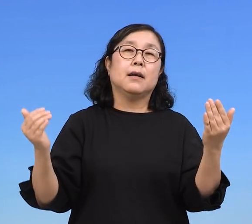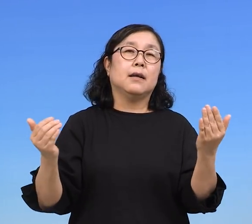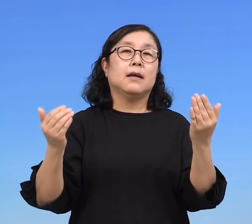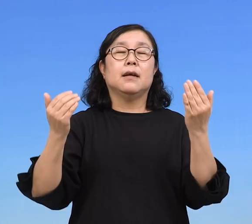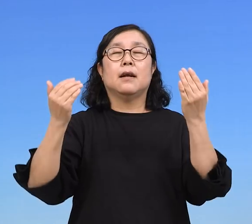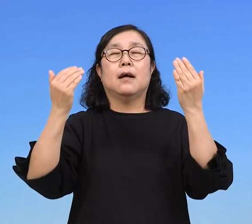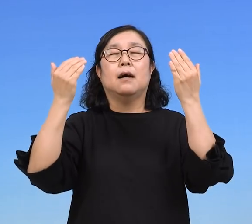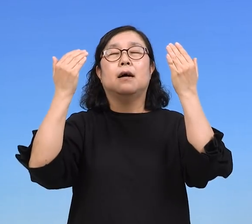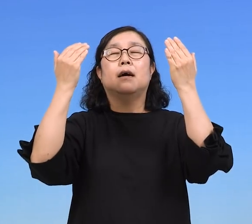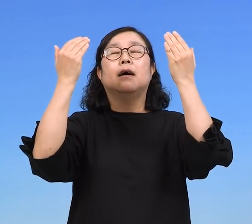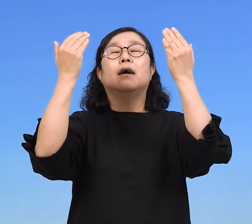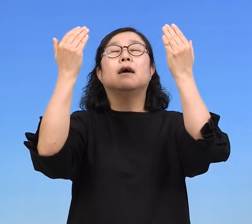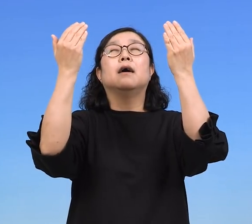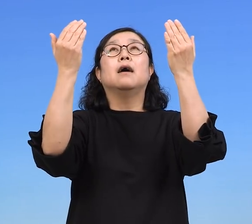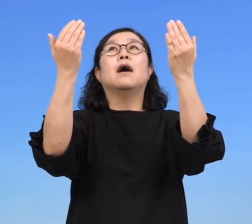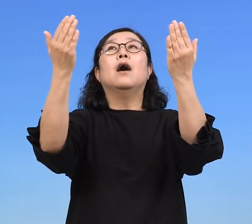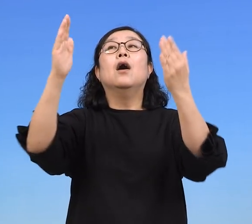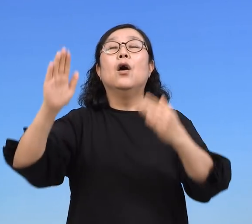찬양하리라,